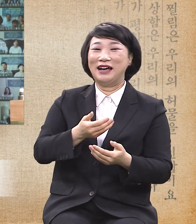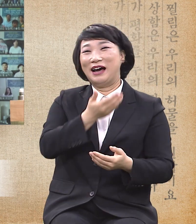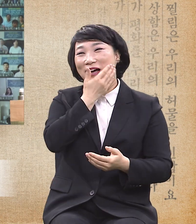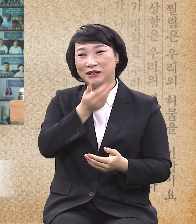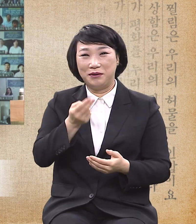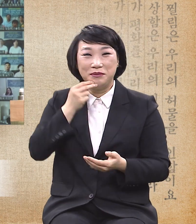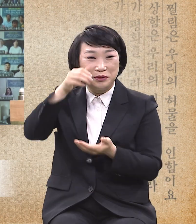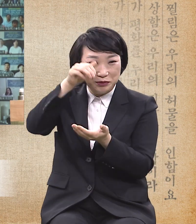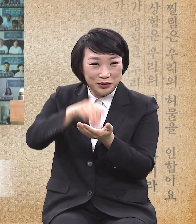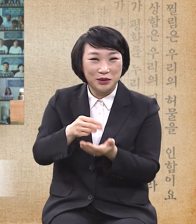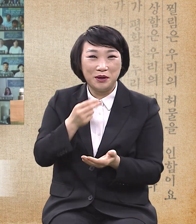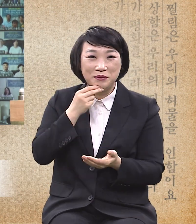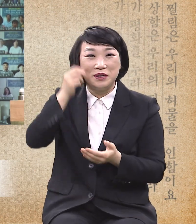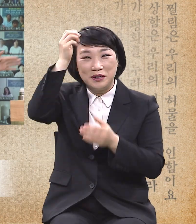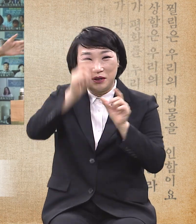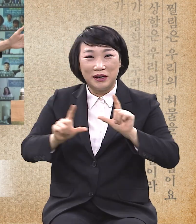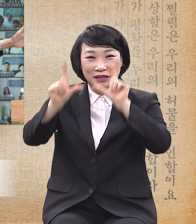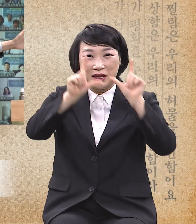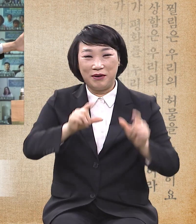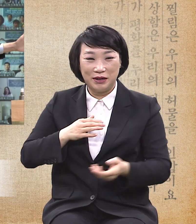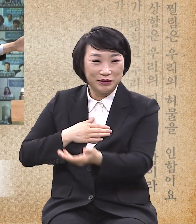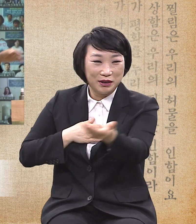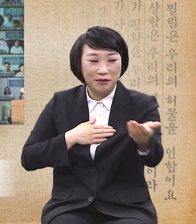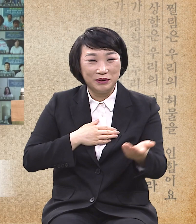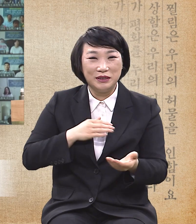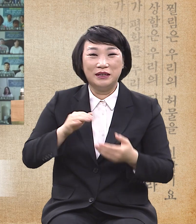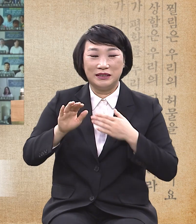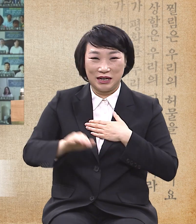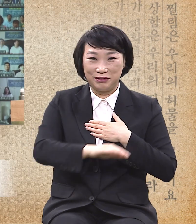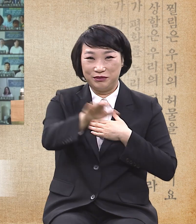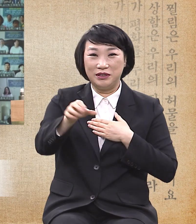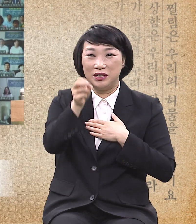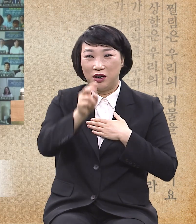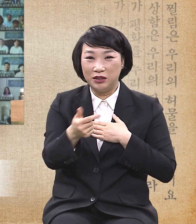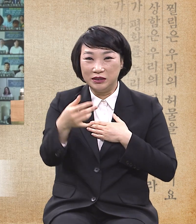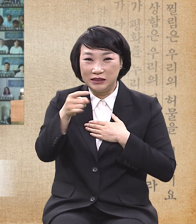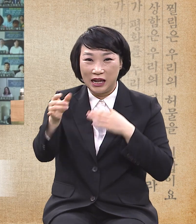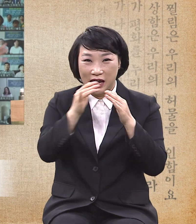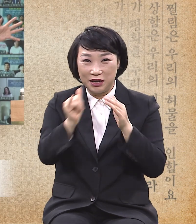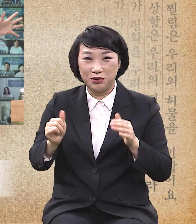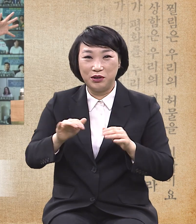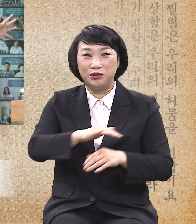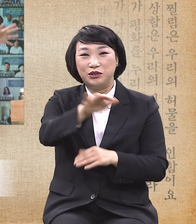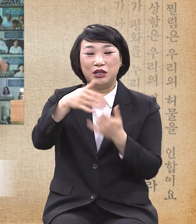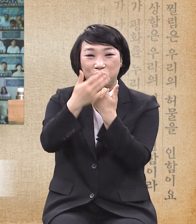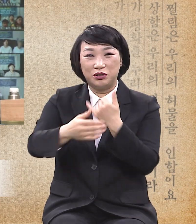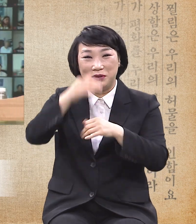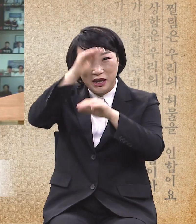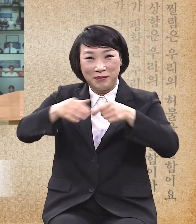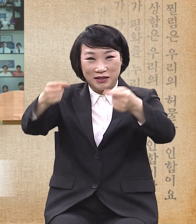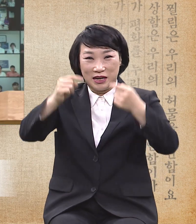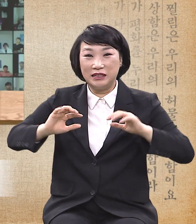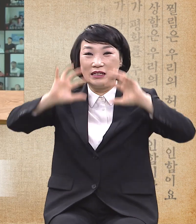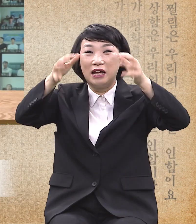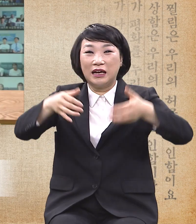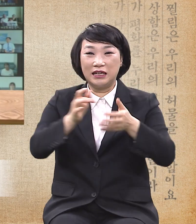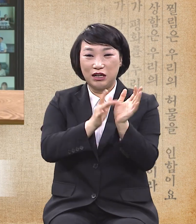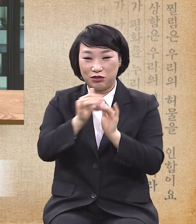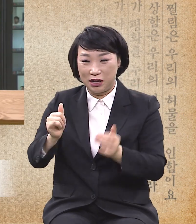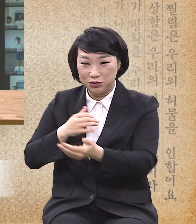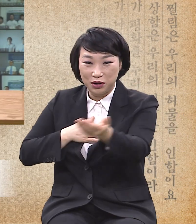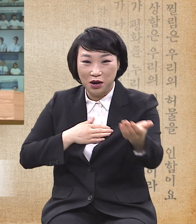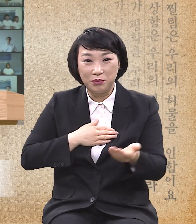후회 없이 영적 생활하는 우리 연세가족 유튜브를 통해 예배하는 전 세계 예수가족 여러분이